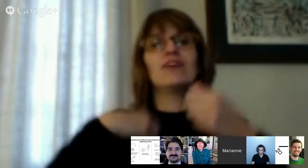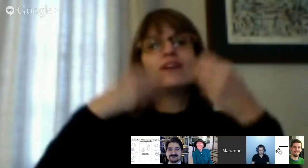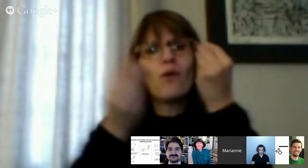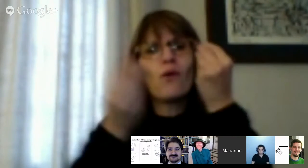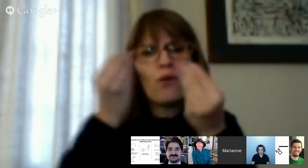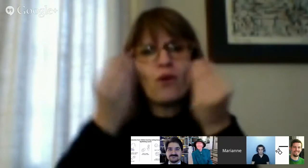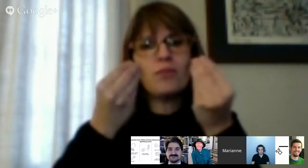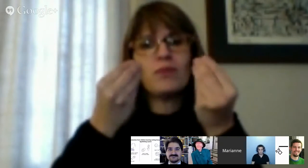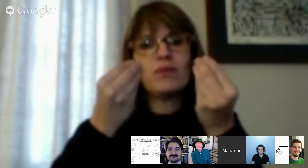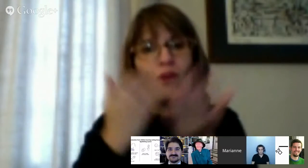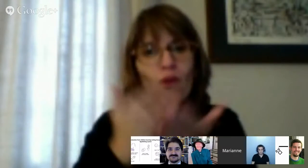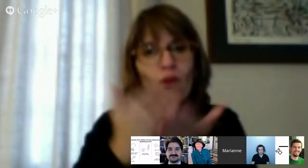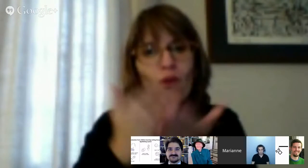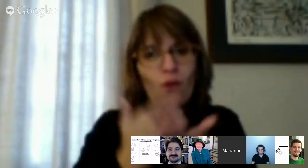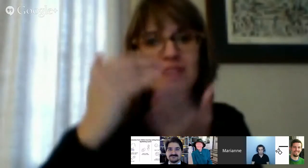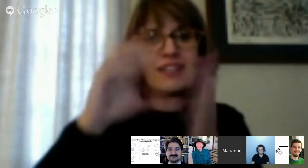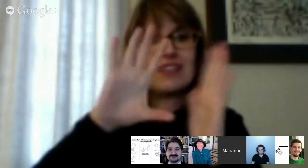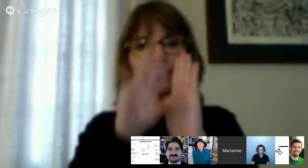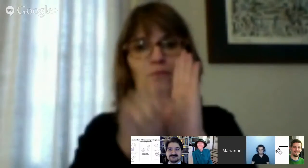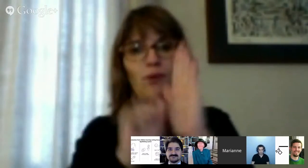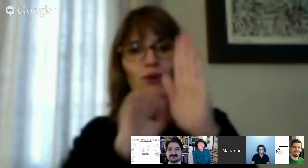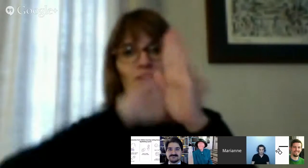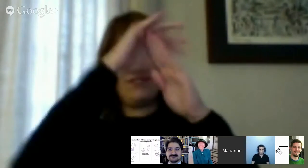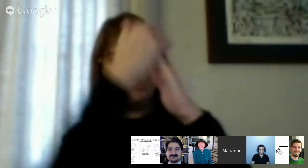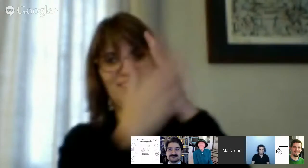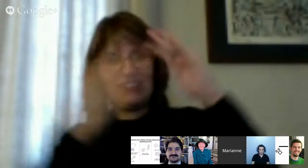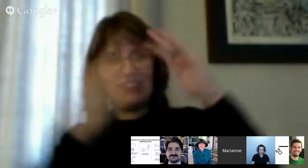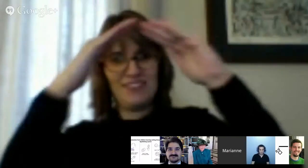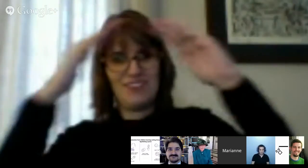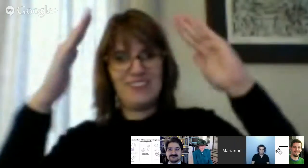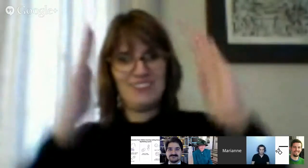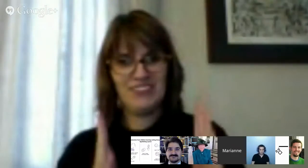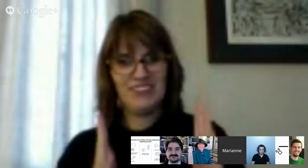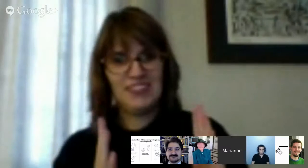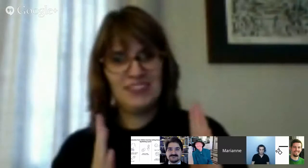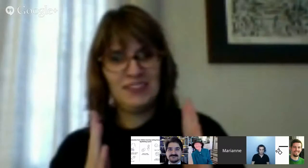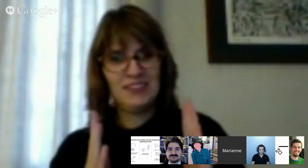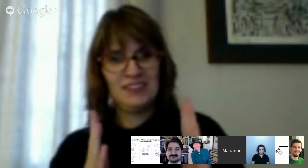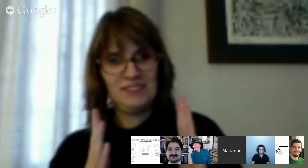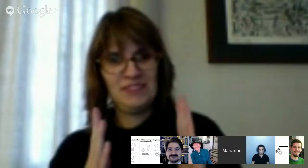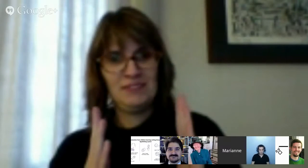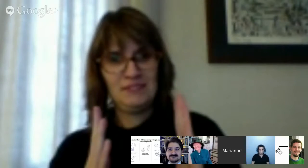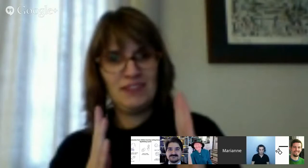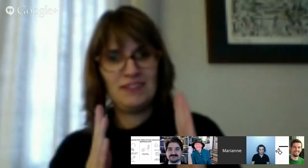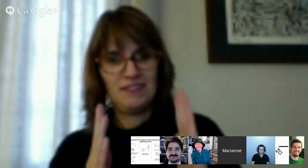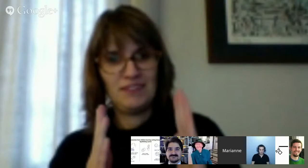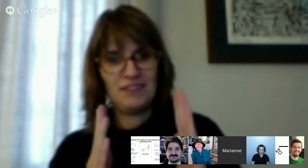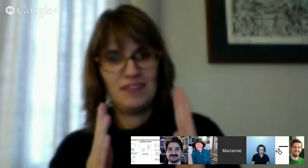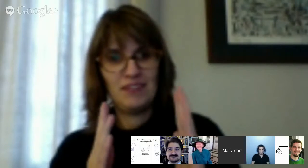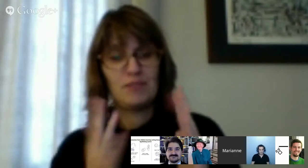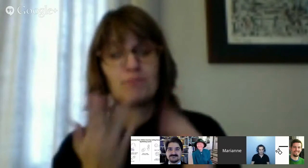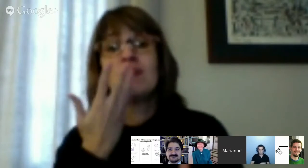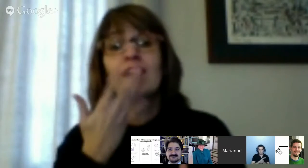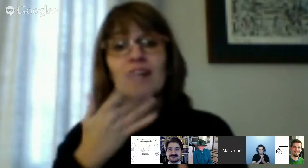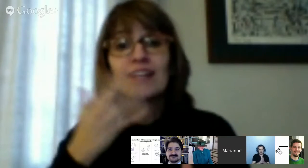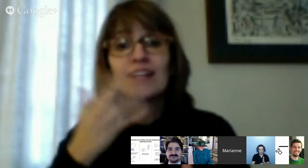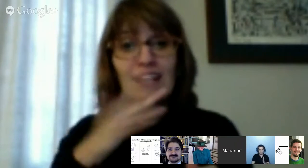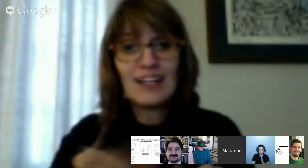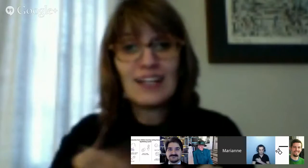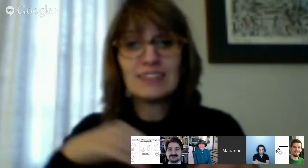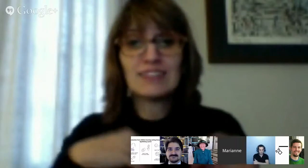Ok. Na nossa primeira coluna, então, são os símbolos, né, da